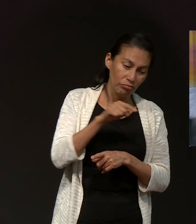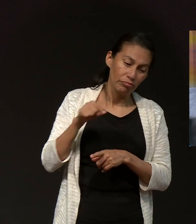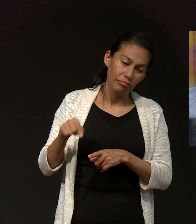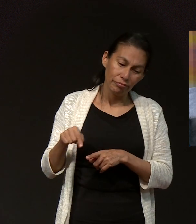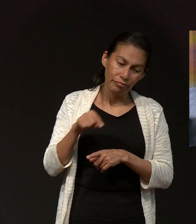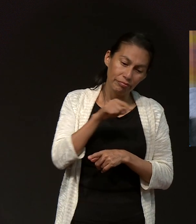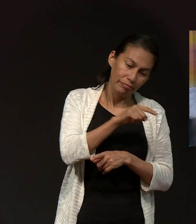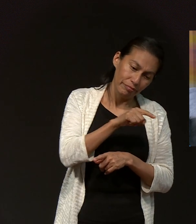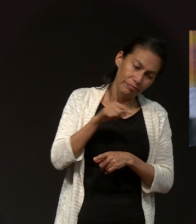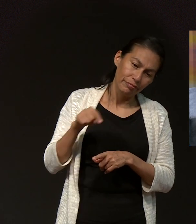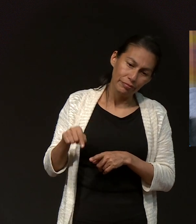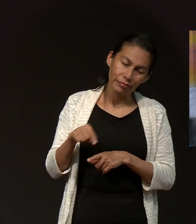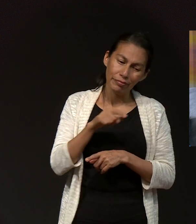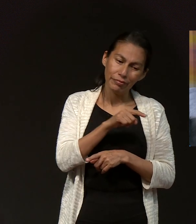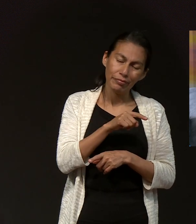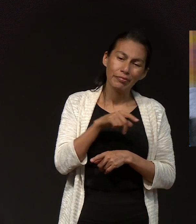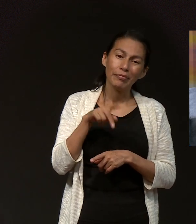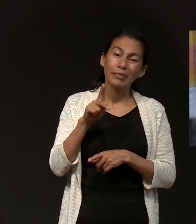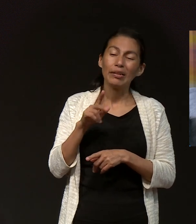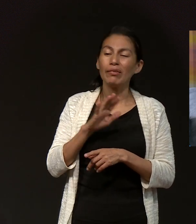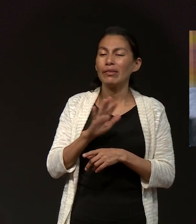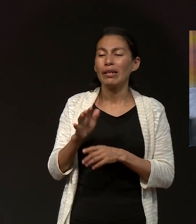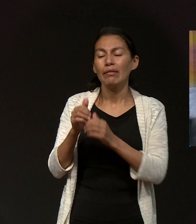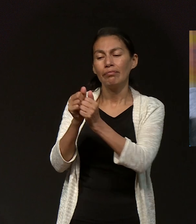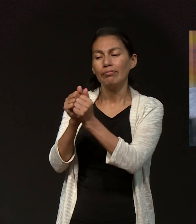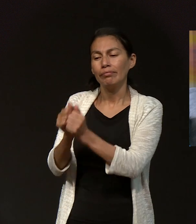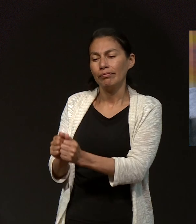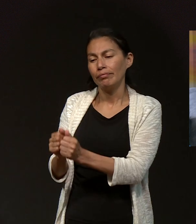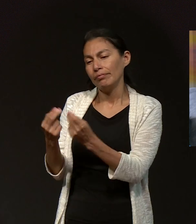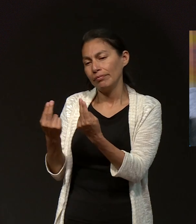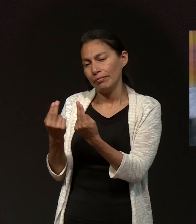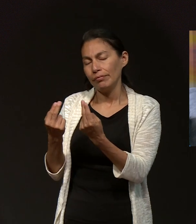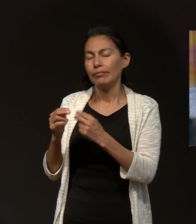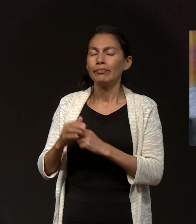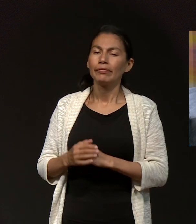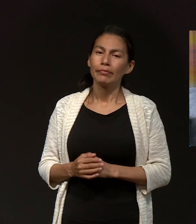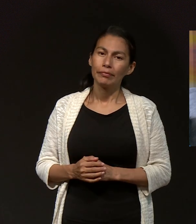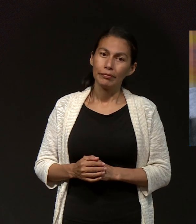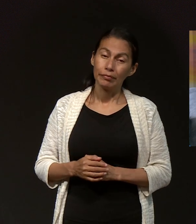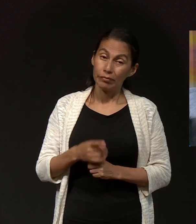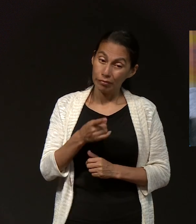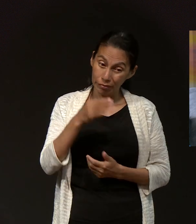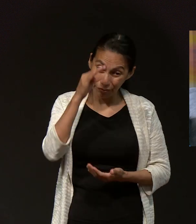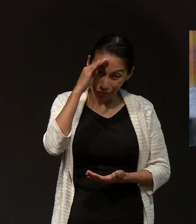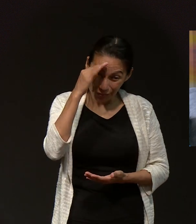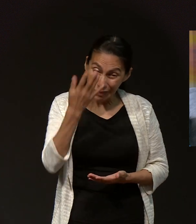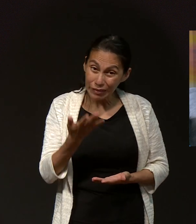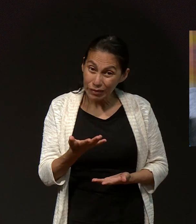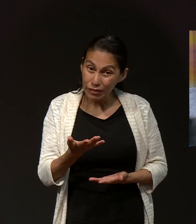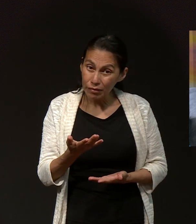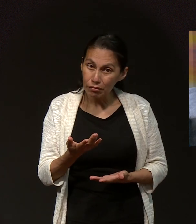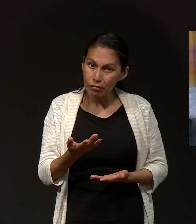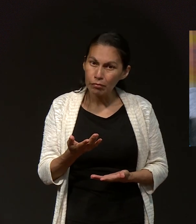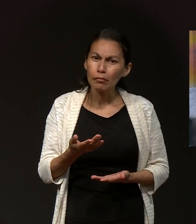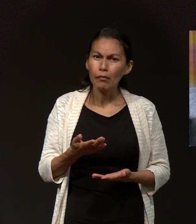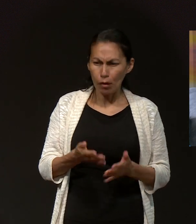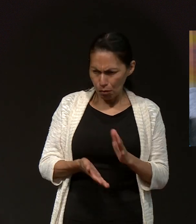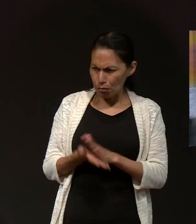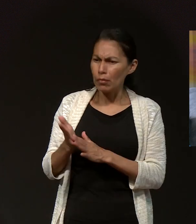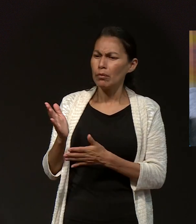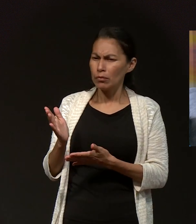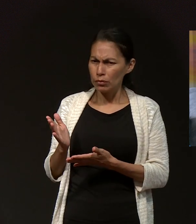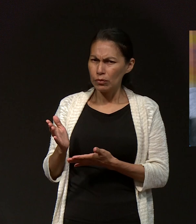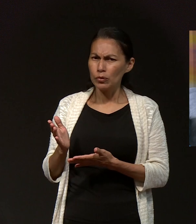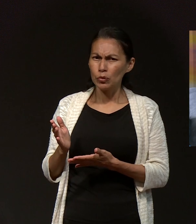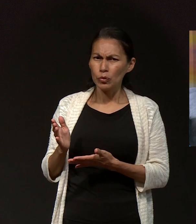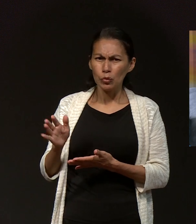viniendo a Monterrey. Dice, pero ya me están diciendo de quedarme allá. ¿Cómo ves? ¿Qué opinas? Le